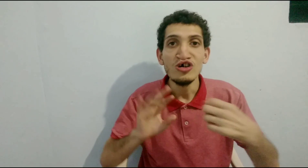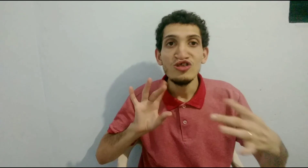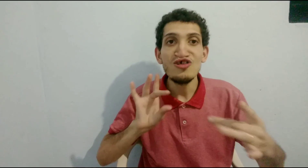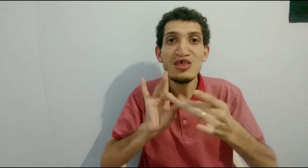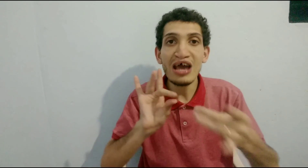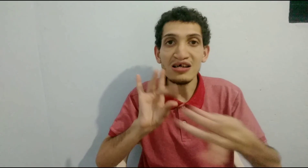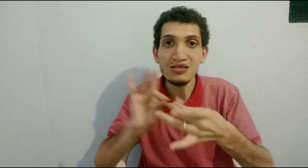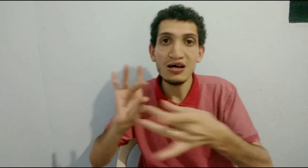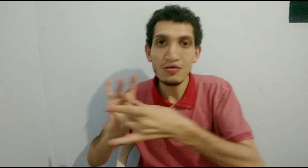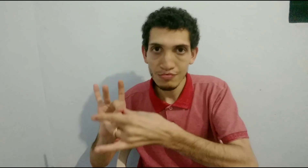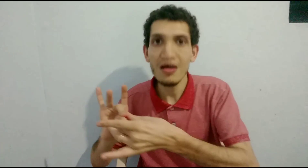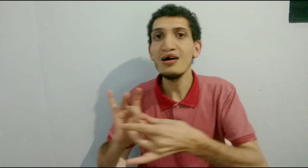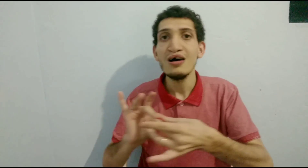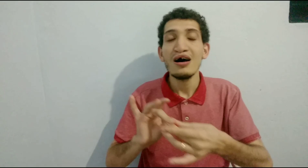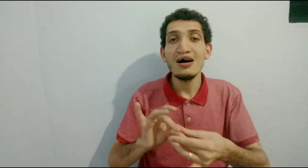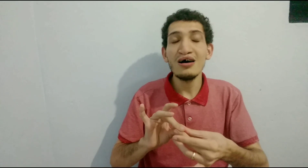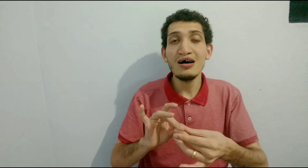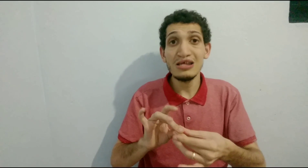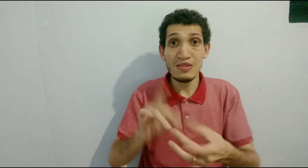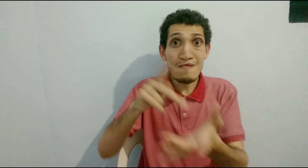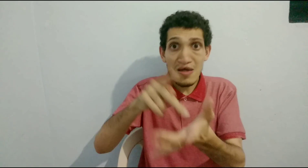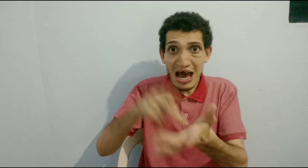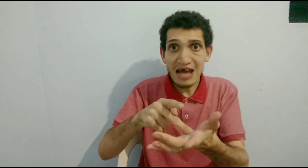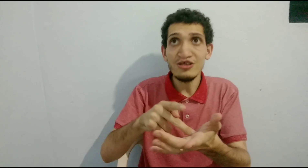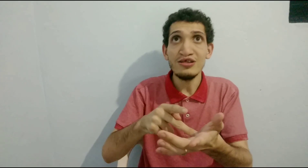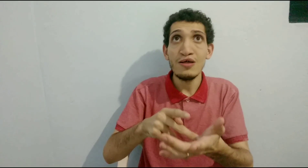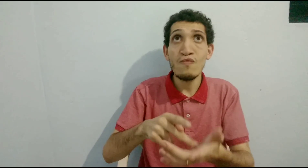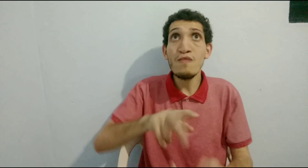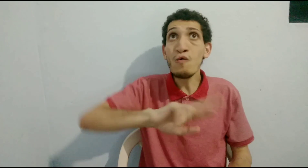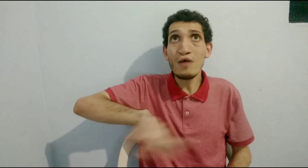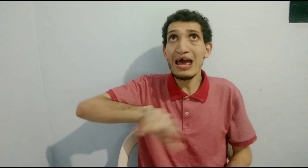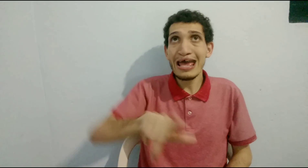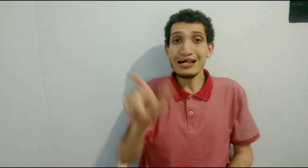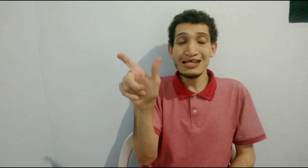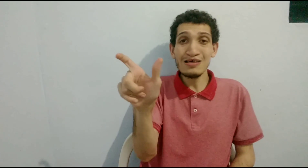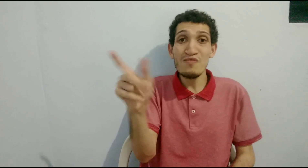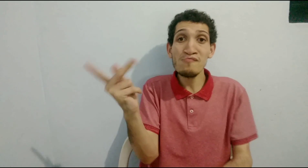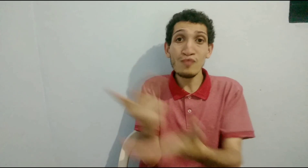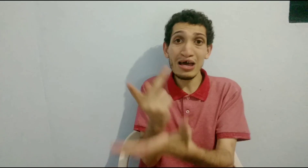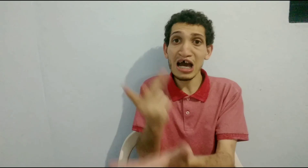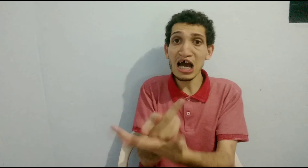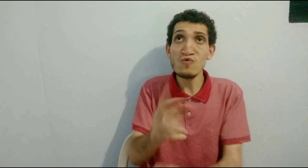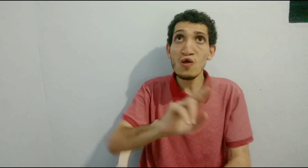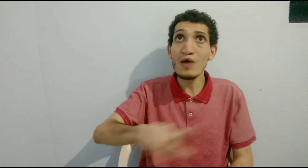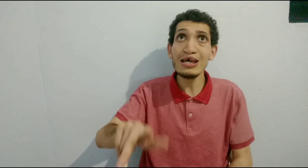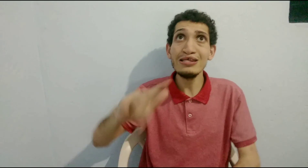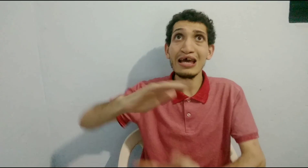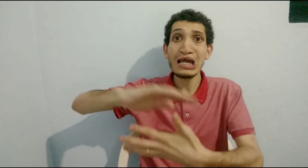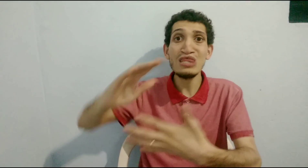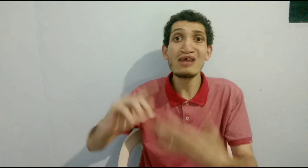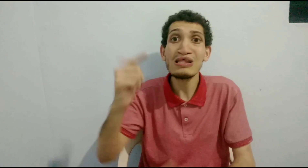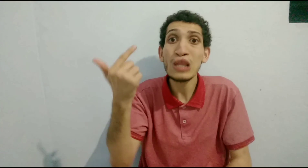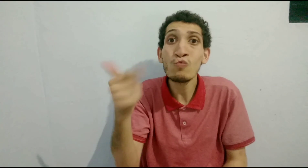ligação. E, na verdade, não é, esse termo está errado. Não é que em livros não